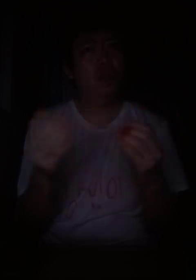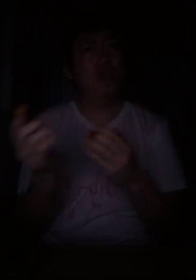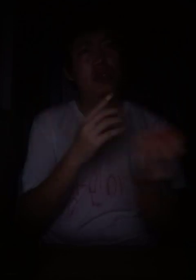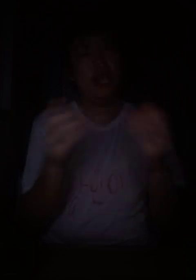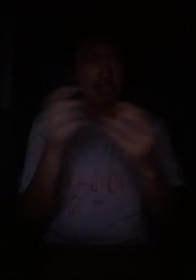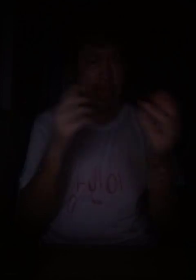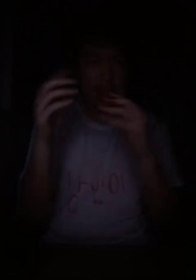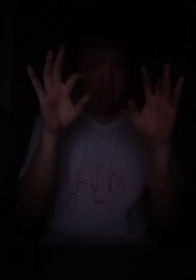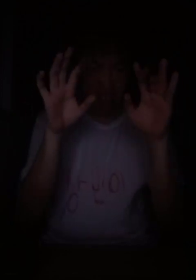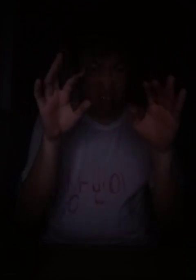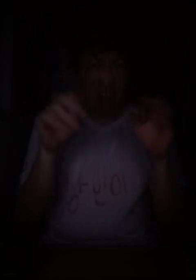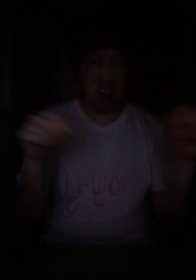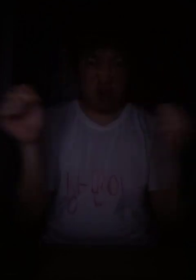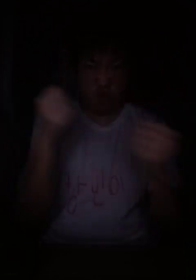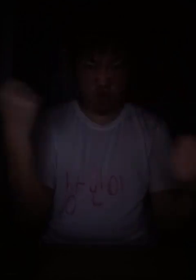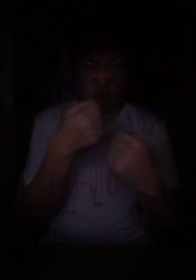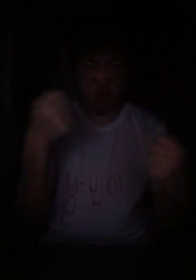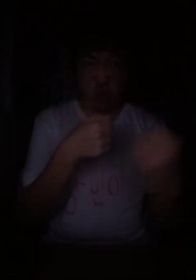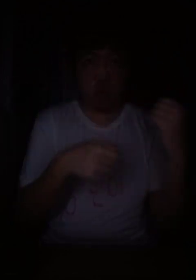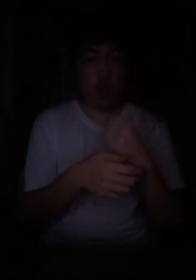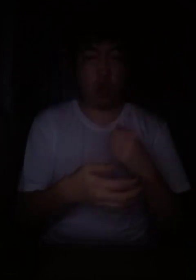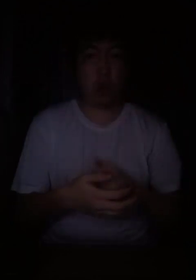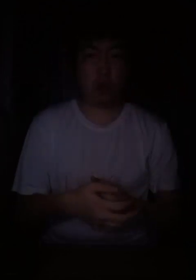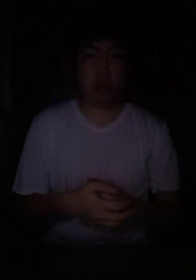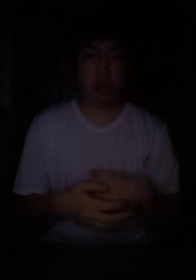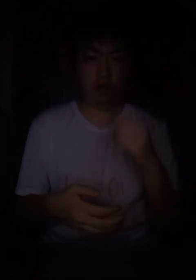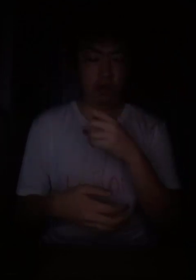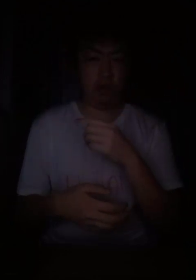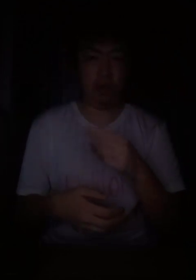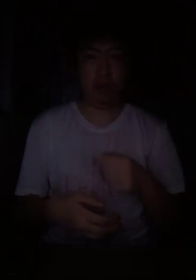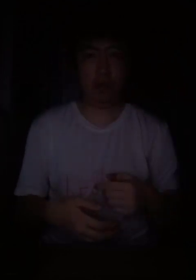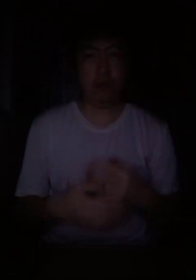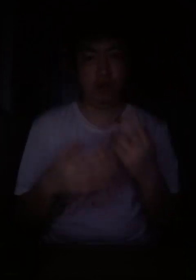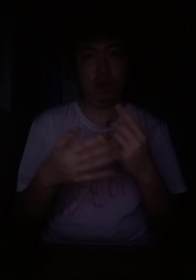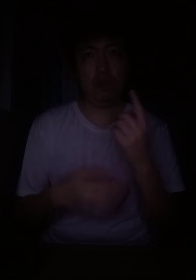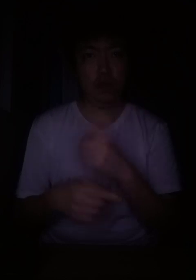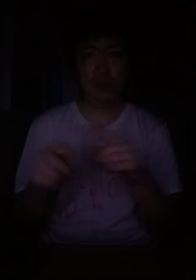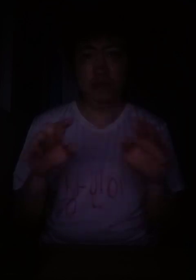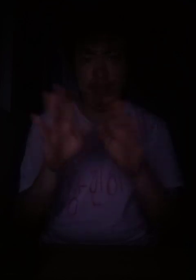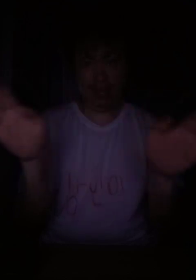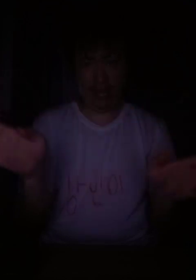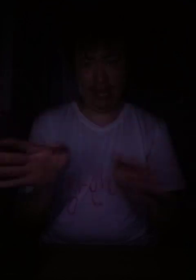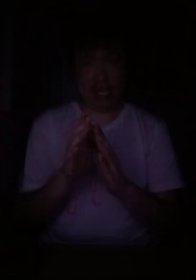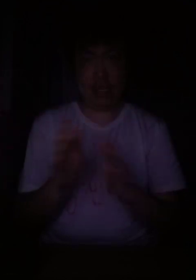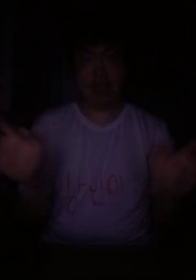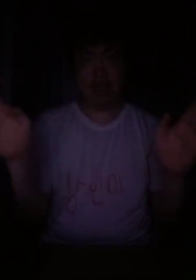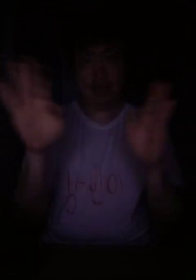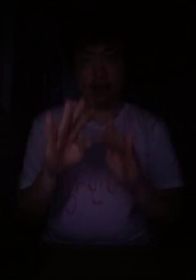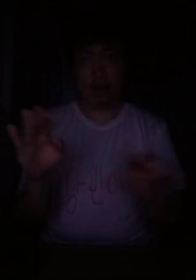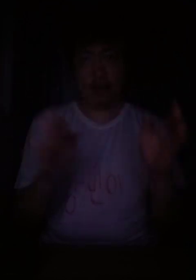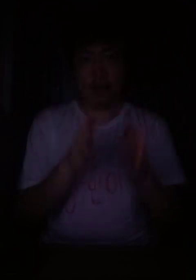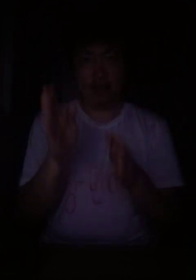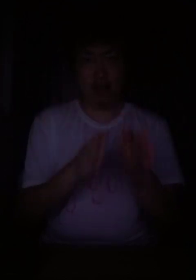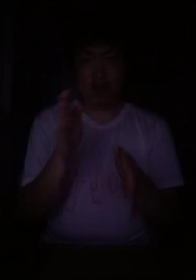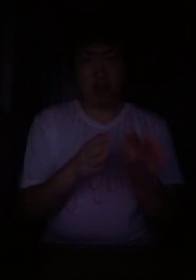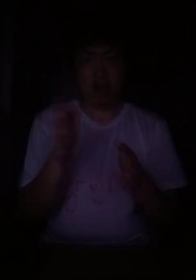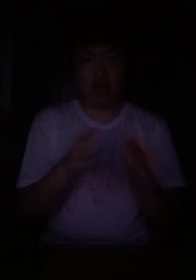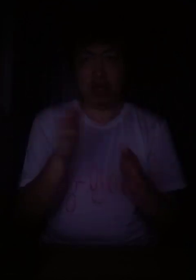거 분명한 동물학대고요. 네. 자전거는 그나마 낫습니다. 보통 이렇게 사방이 다 막힌 그 러닝머신 같은 것들을 만들어서 네.